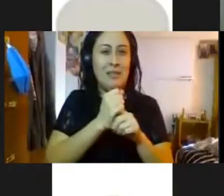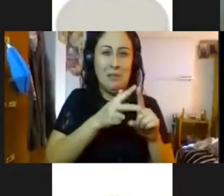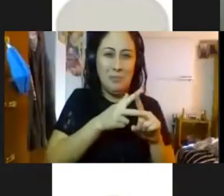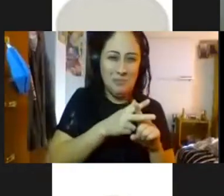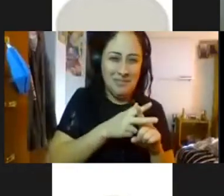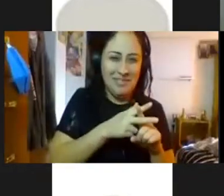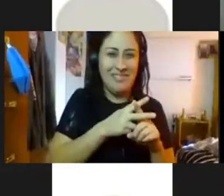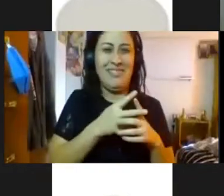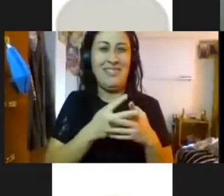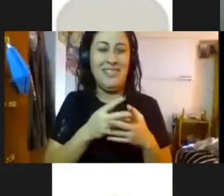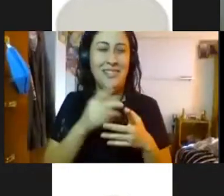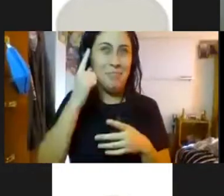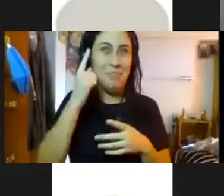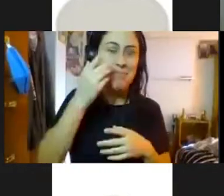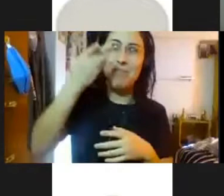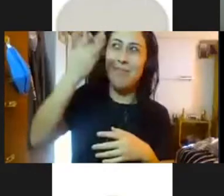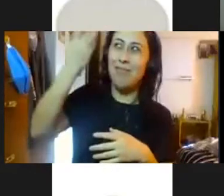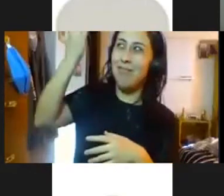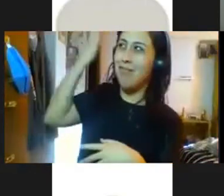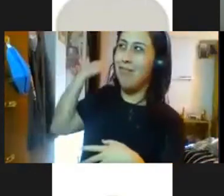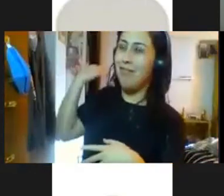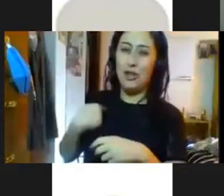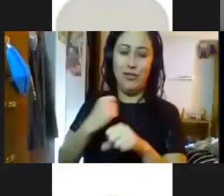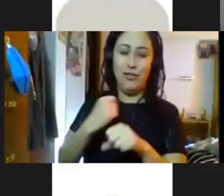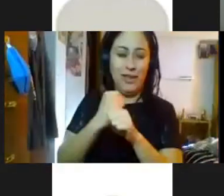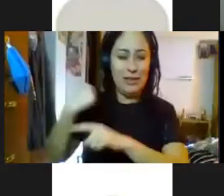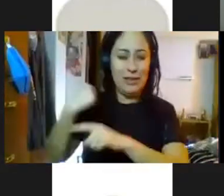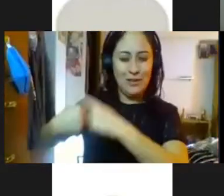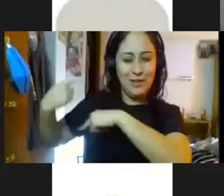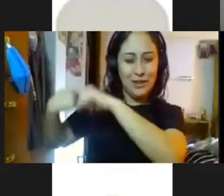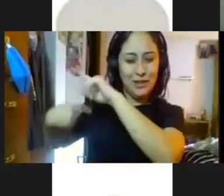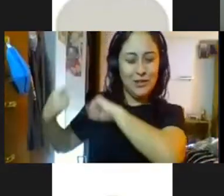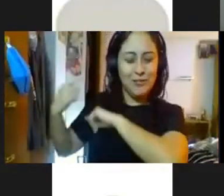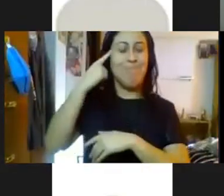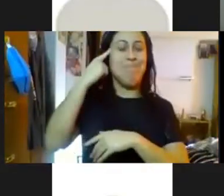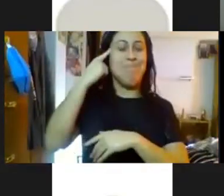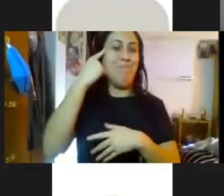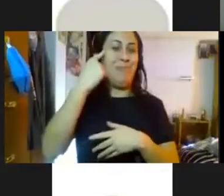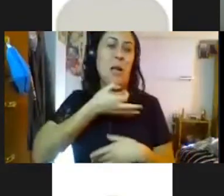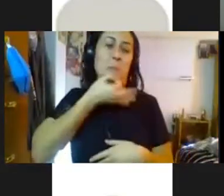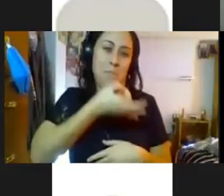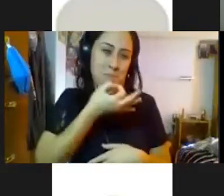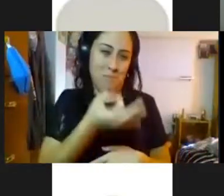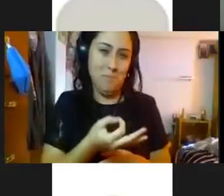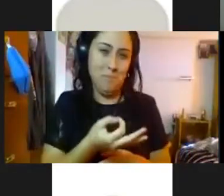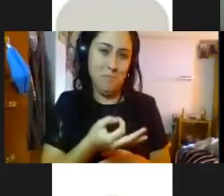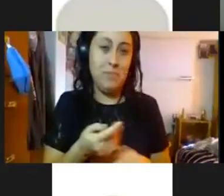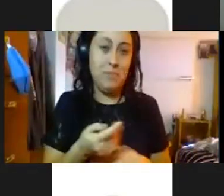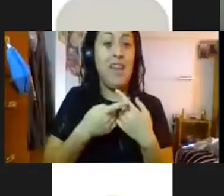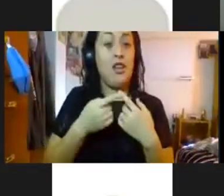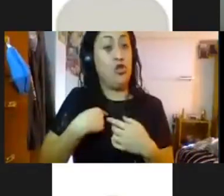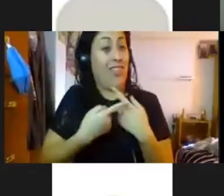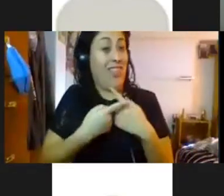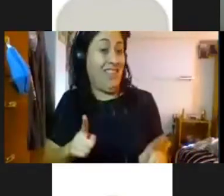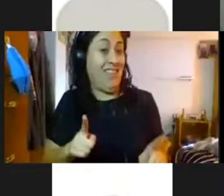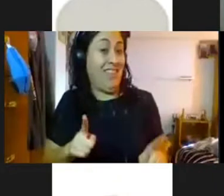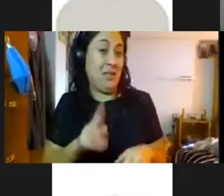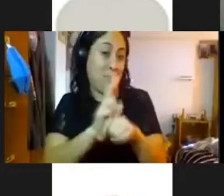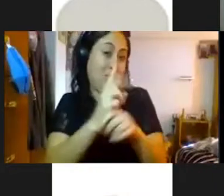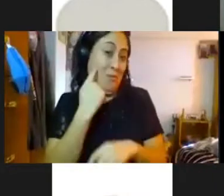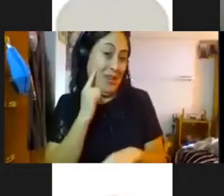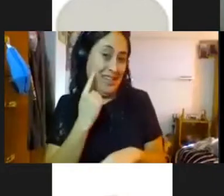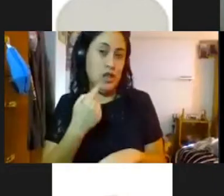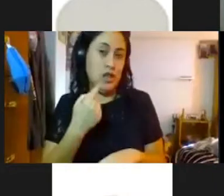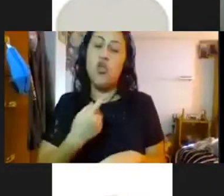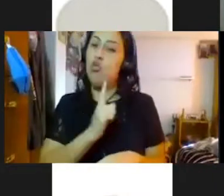que ha sido muy positivo, así es que lo agradezco mucho. A diferencia de Juan Luis, yo hoy día no me encuentro desarrollando el